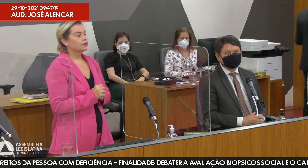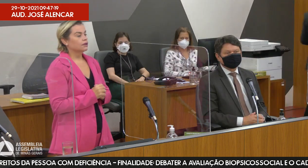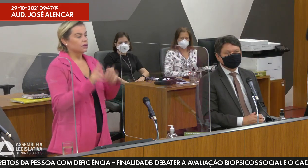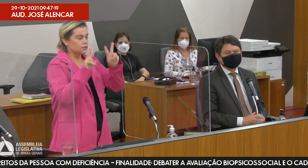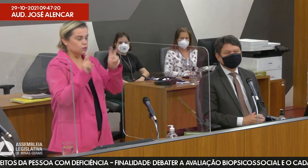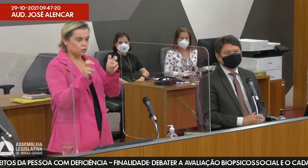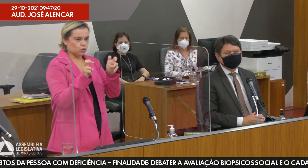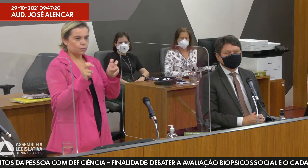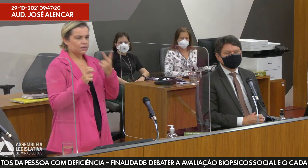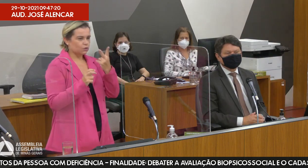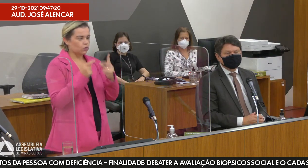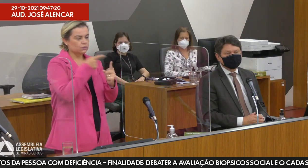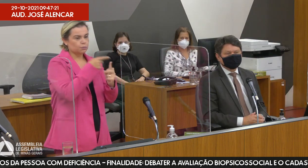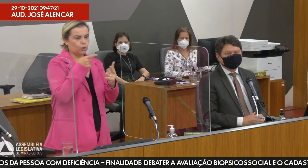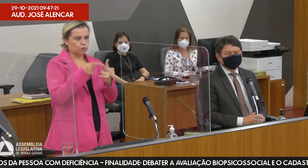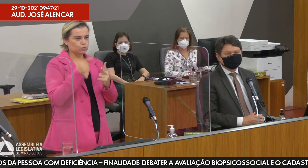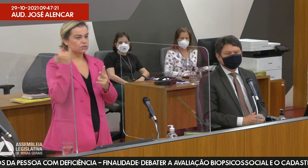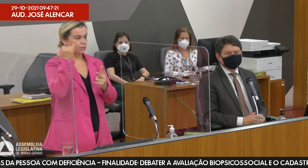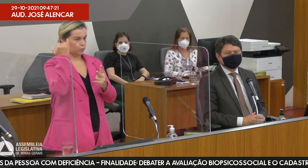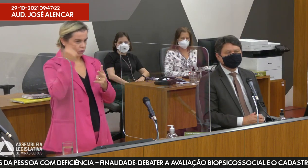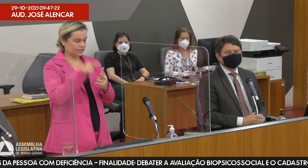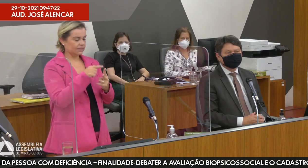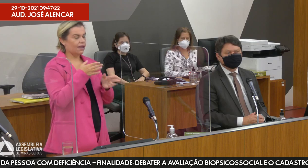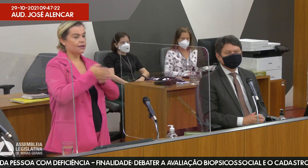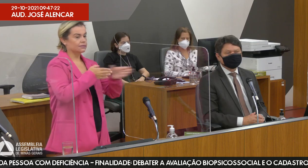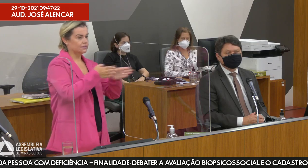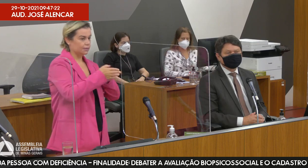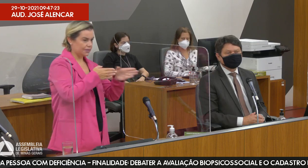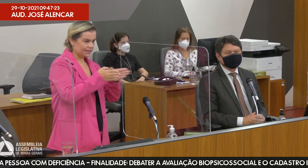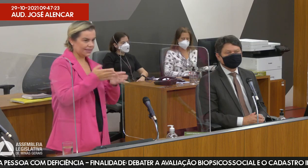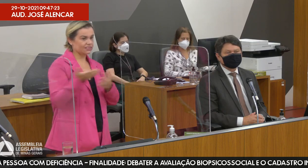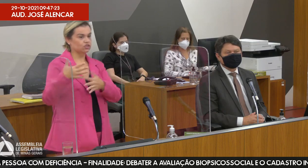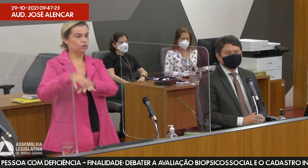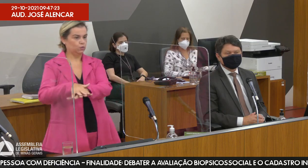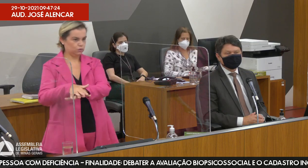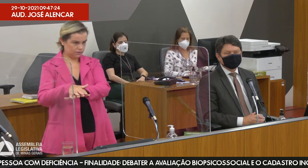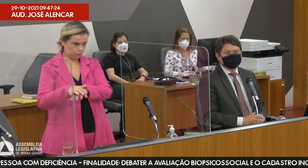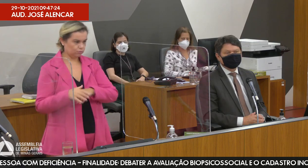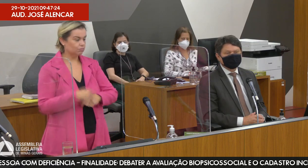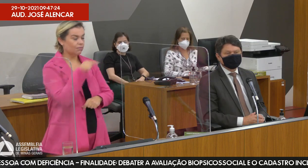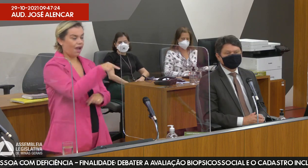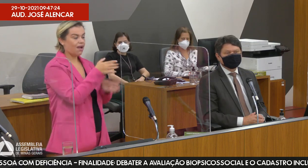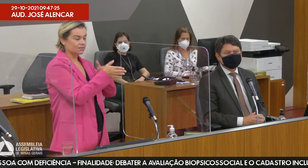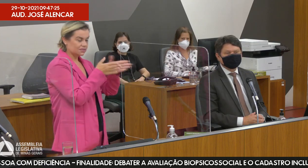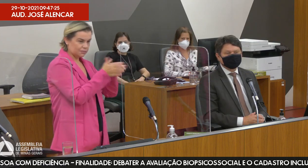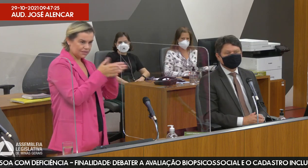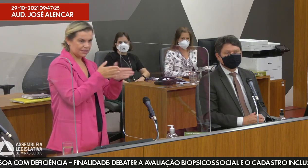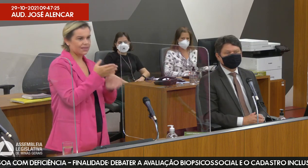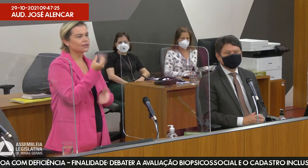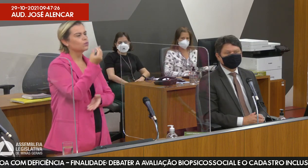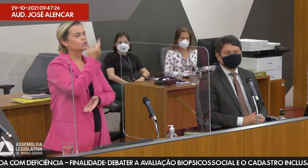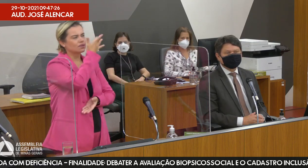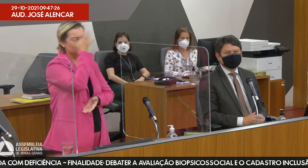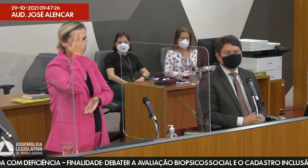Eu gostaria de acrescentar 2 pontos muito importantes sobre acessibilidade e